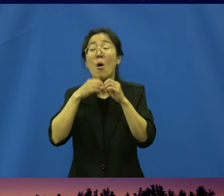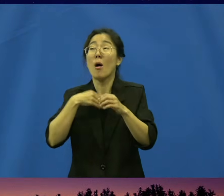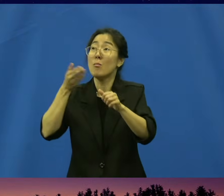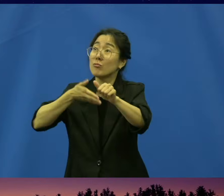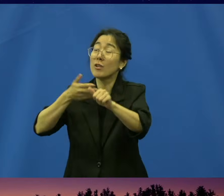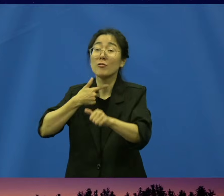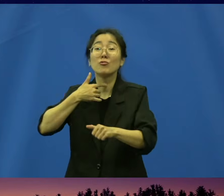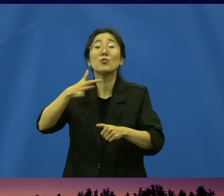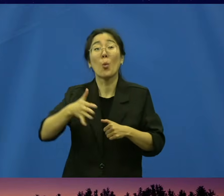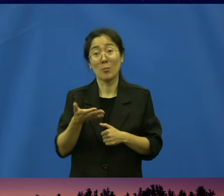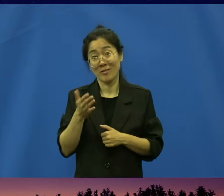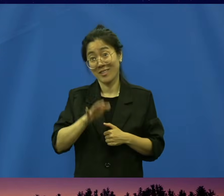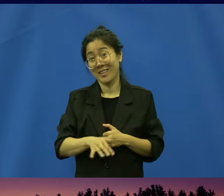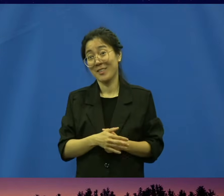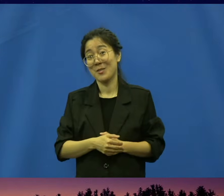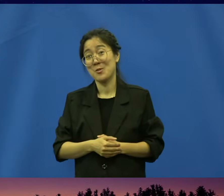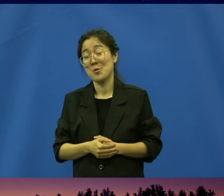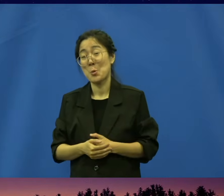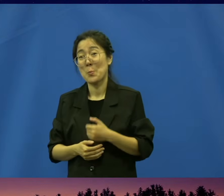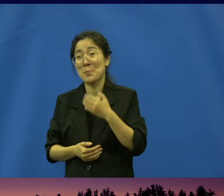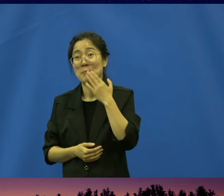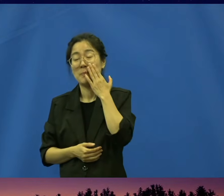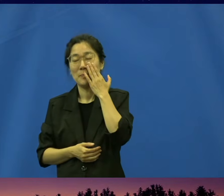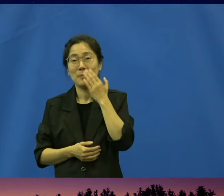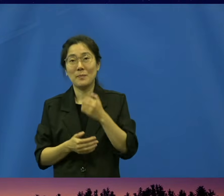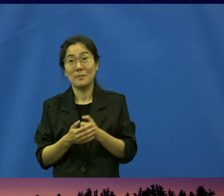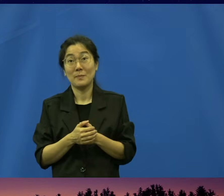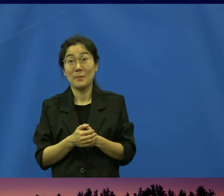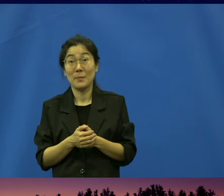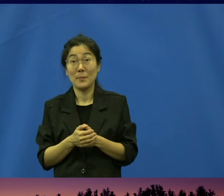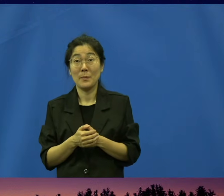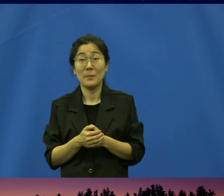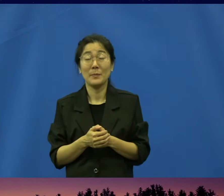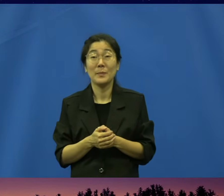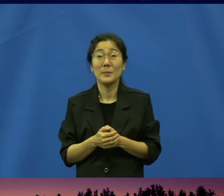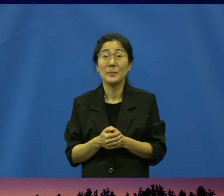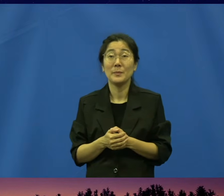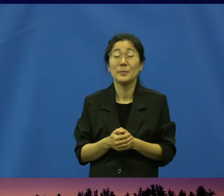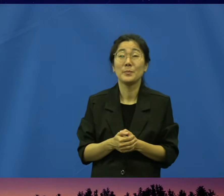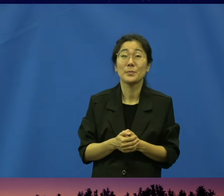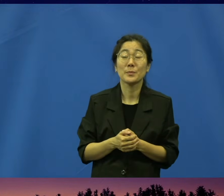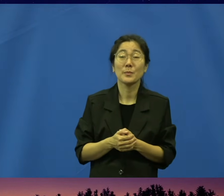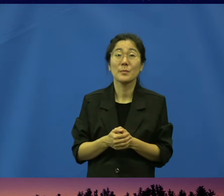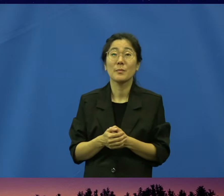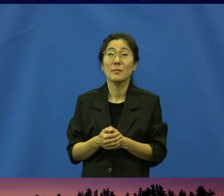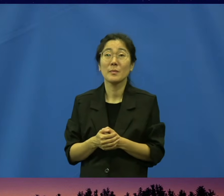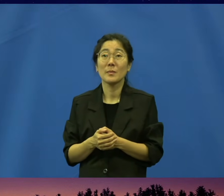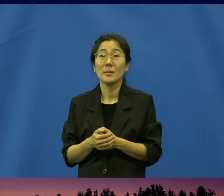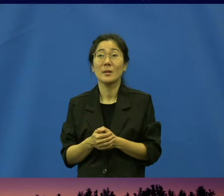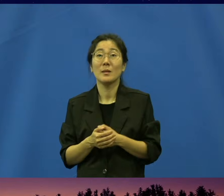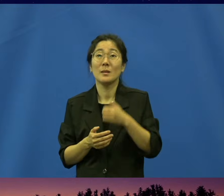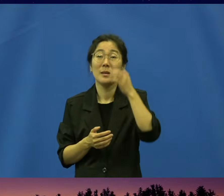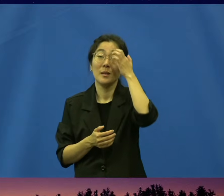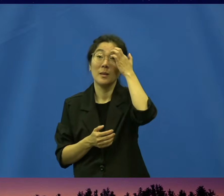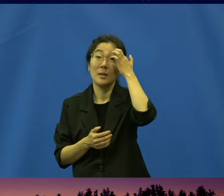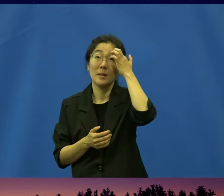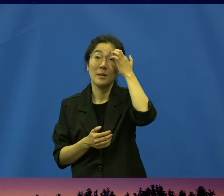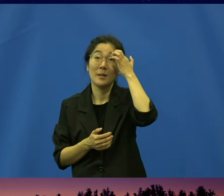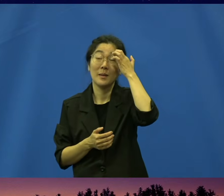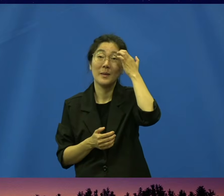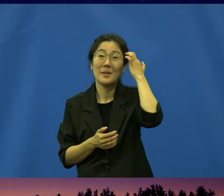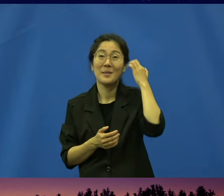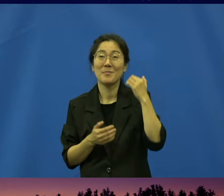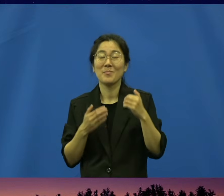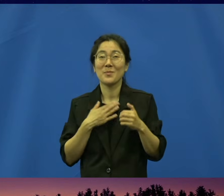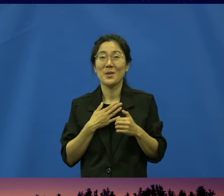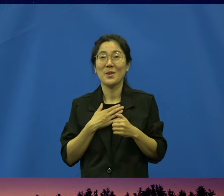그래서 제가 읽는 이 말씀은 이렇습니다. 자, 지금 예를 들어서 공식 환영 행사가 열려가지고